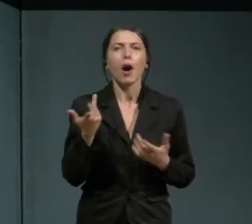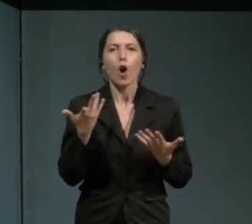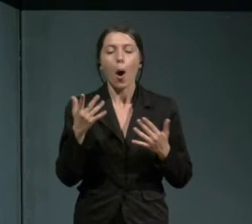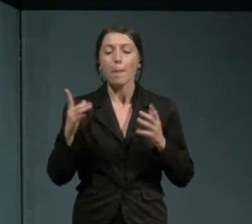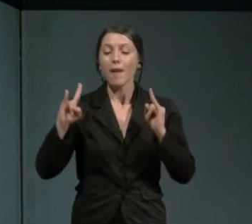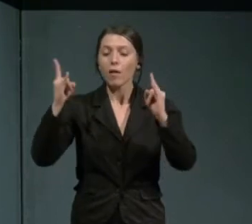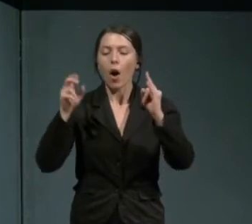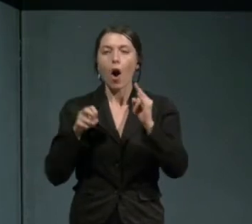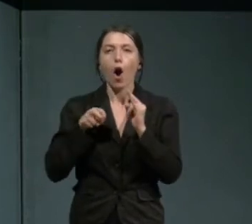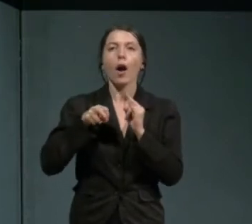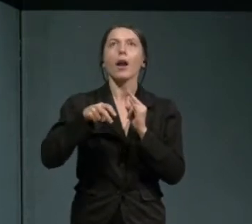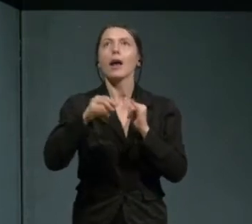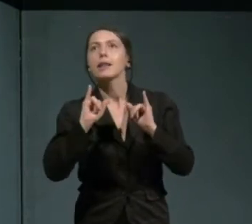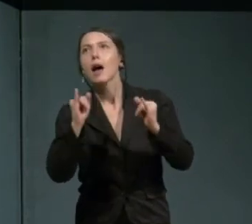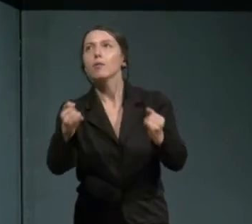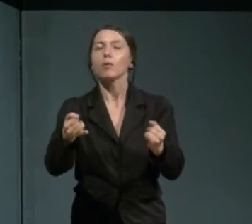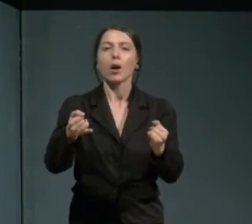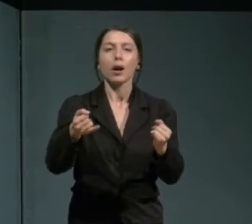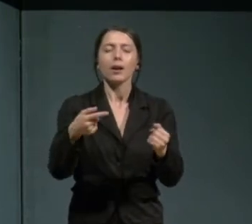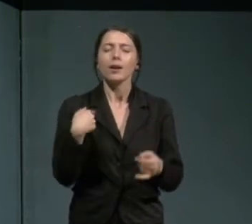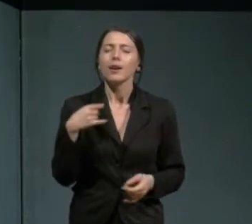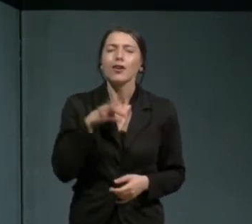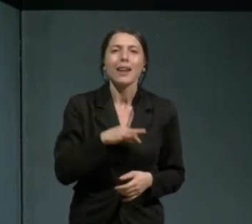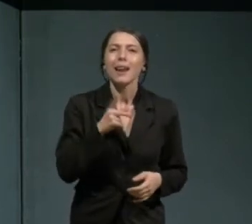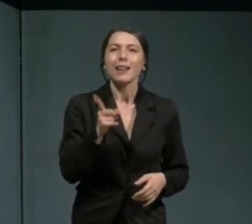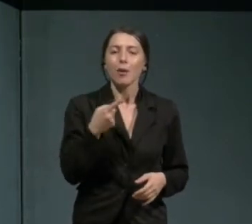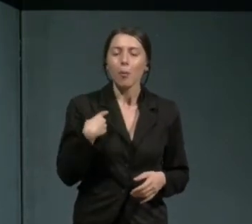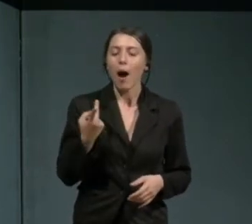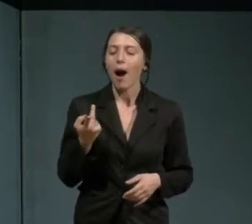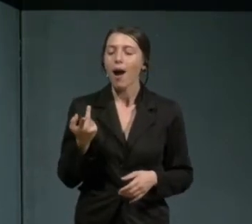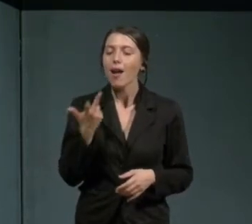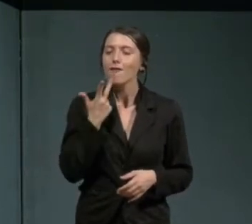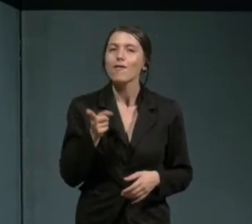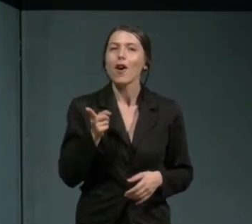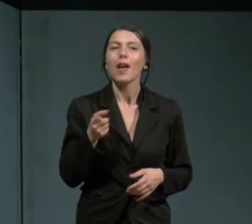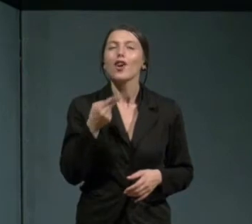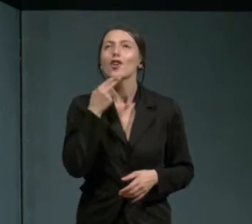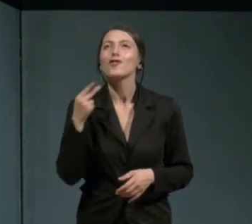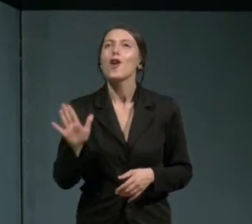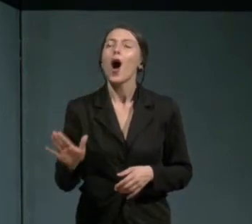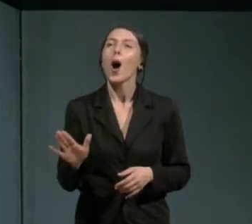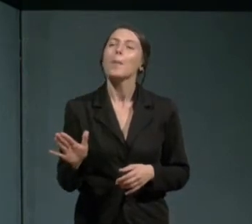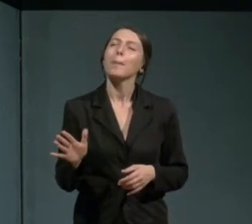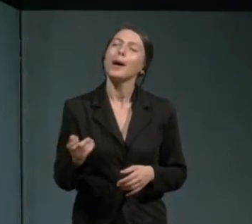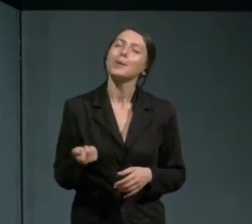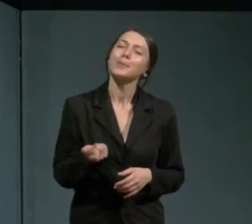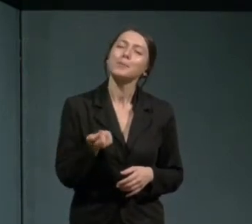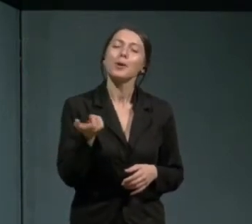foresta esce dal bosco e per me era interessante il fatto che avesse un nome un po